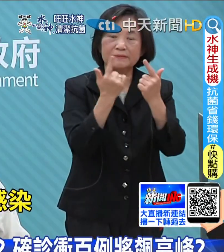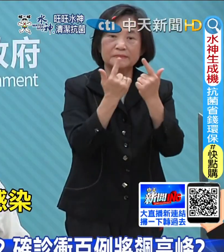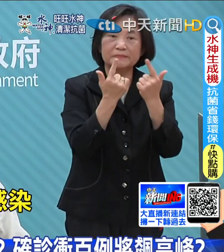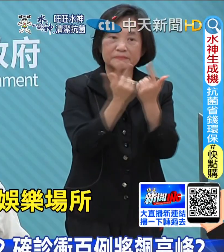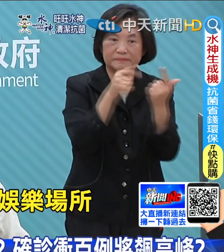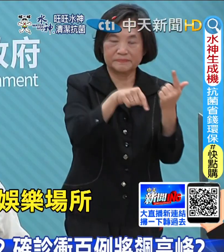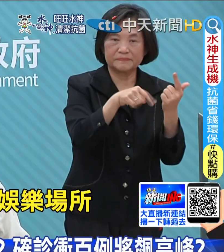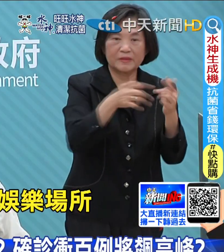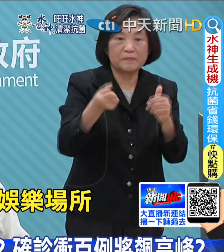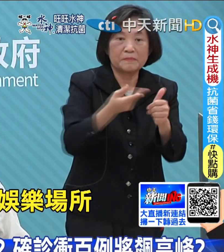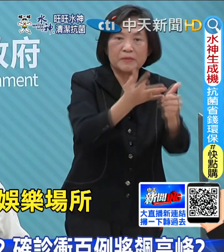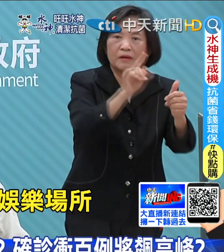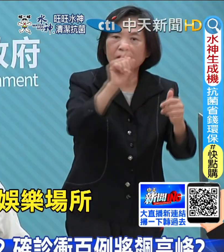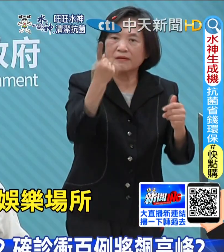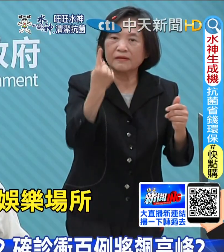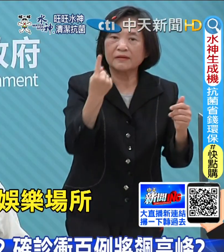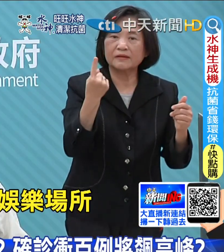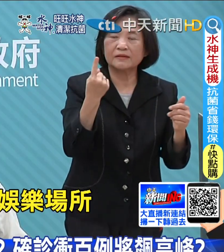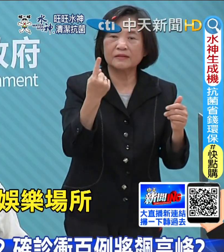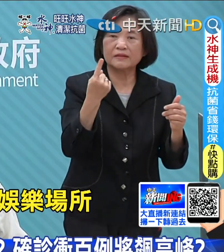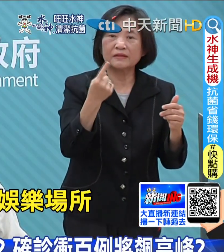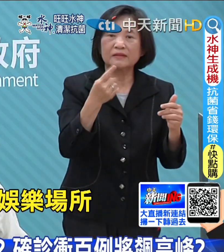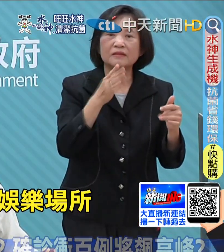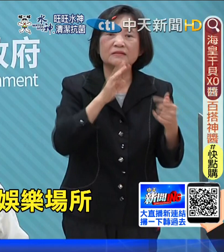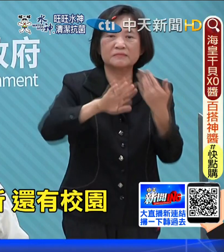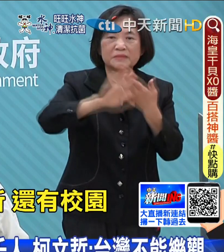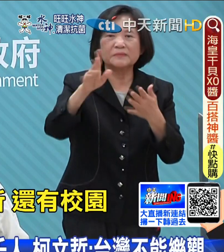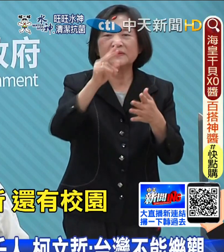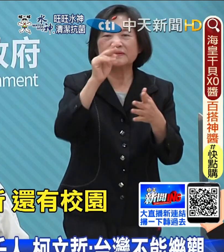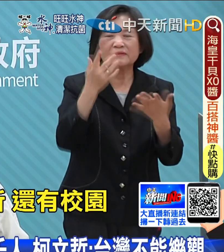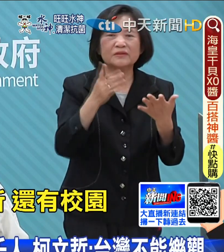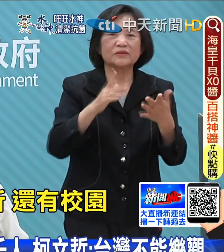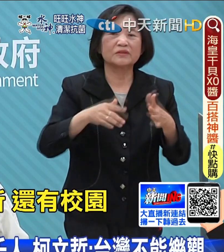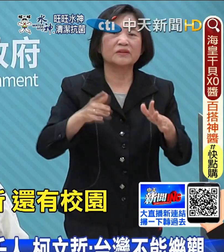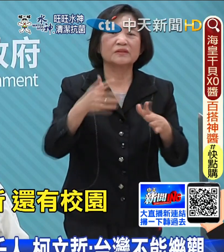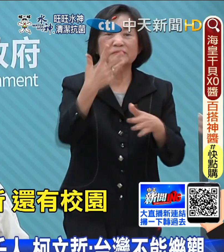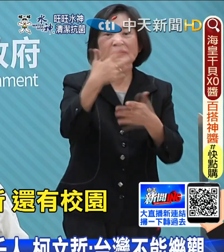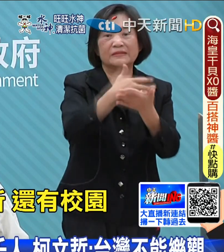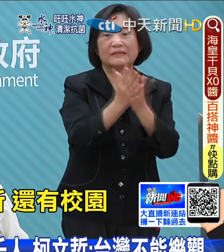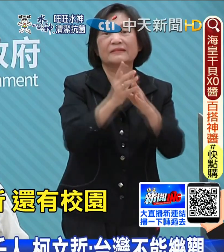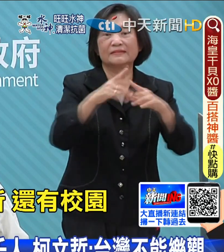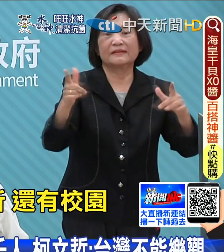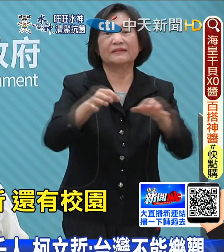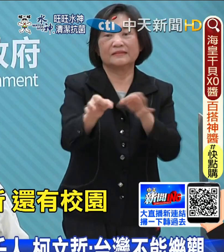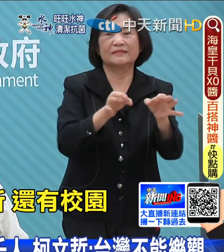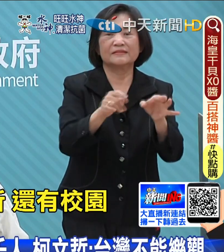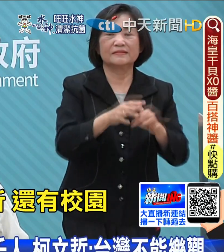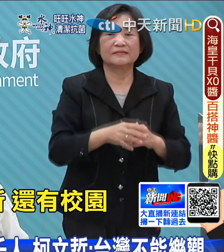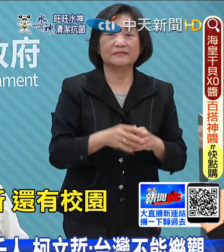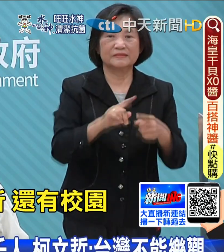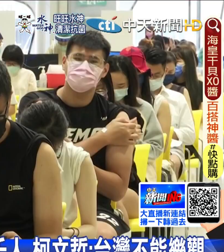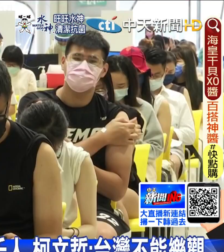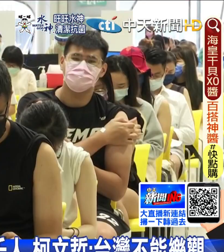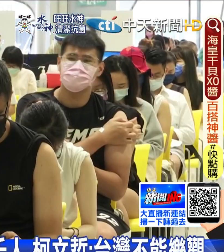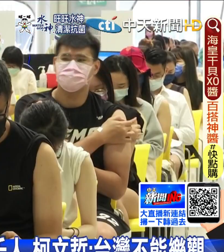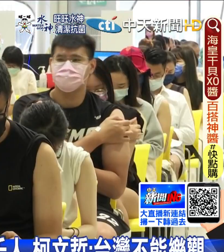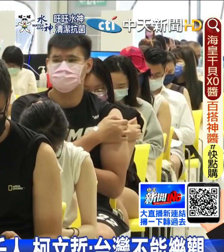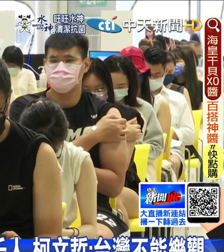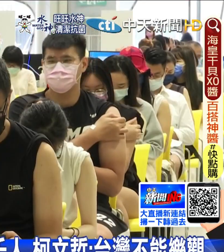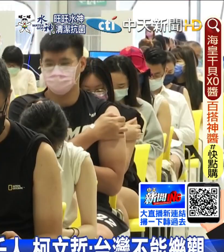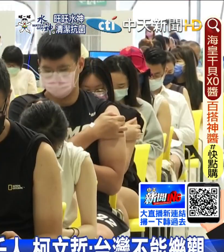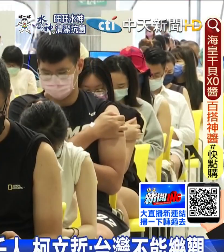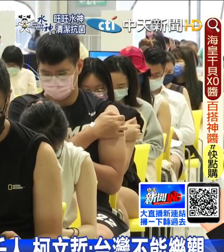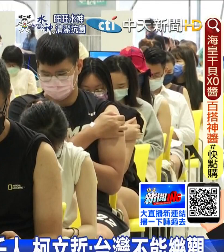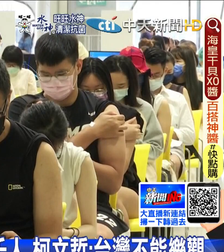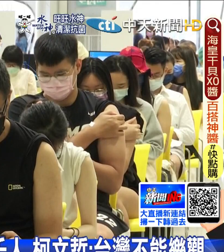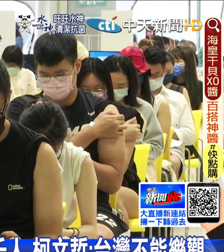感染哦，大概主要还是特殊娱乐场所的，就俗称的八大场所，还有这个校园。 南韩